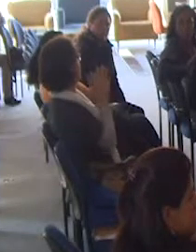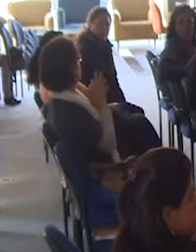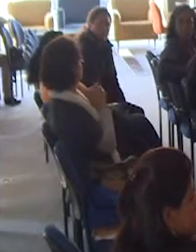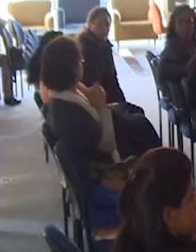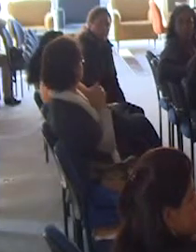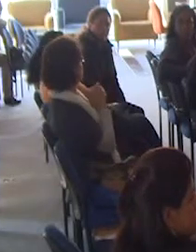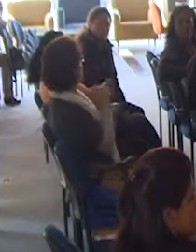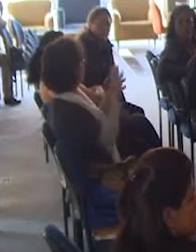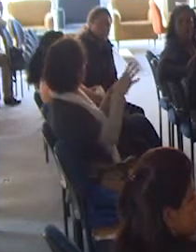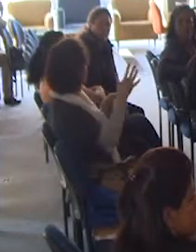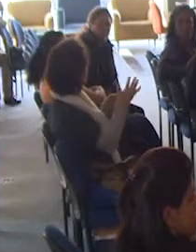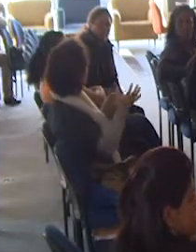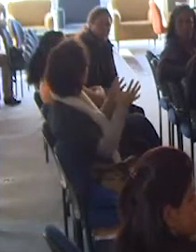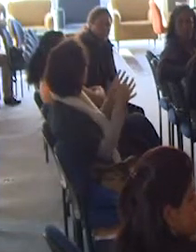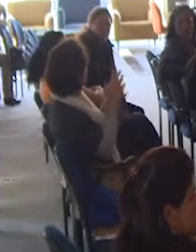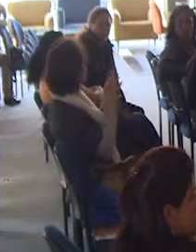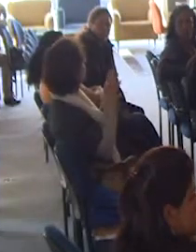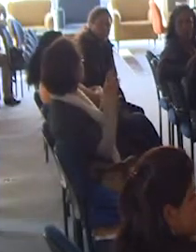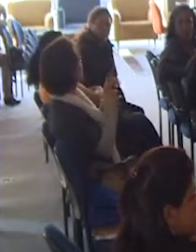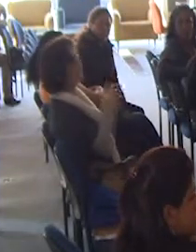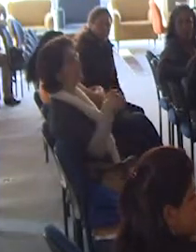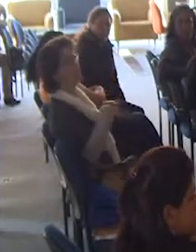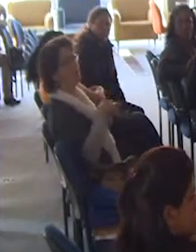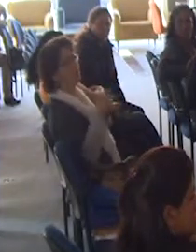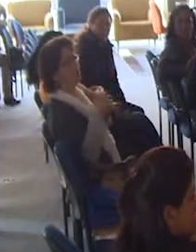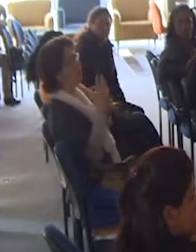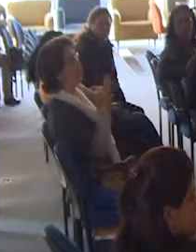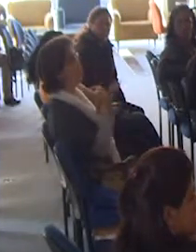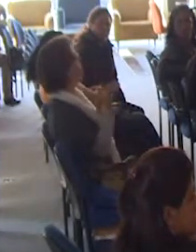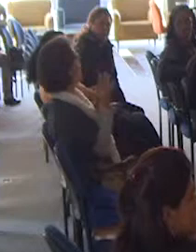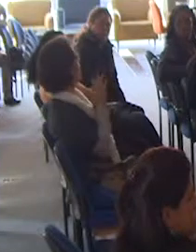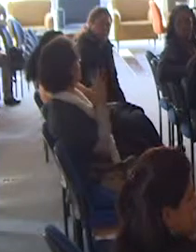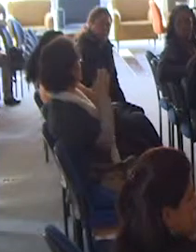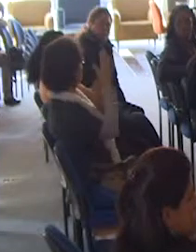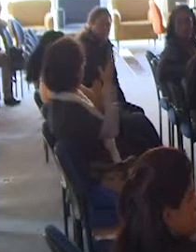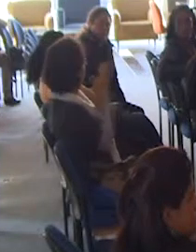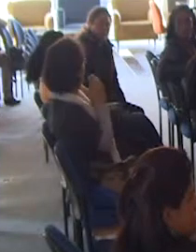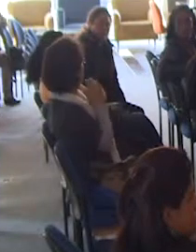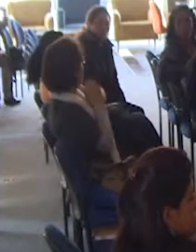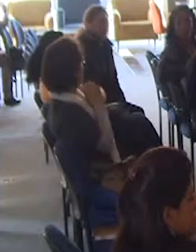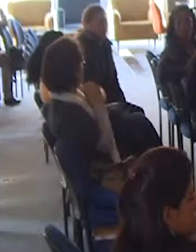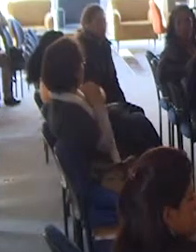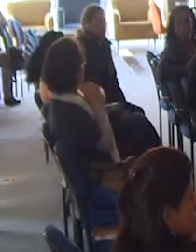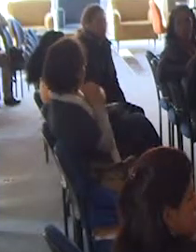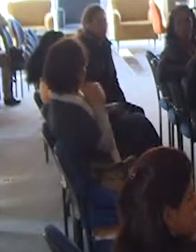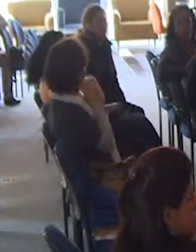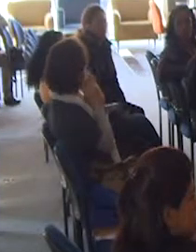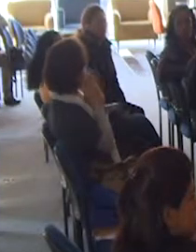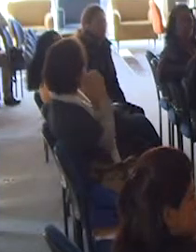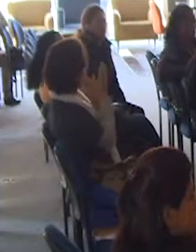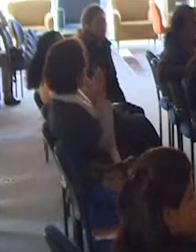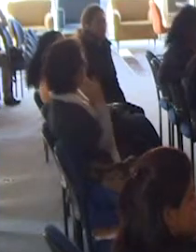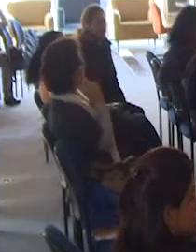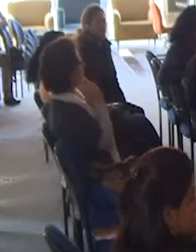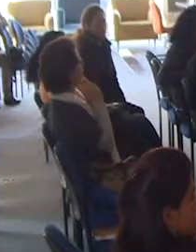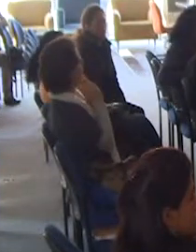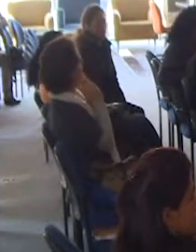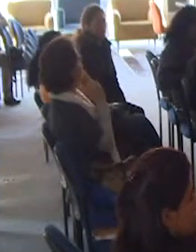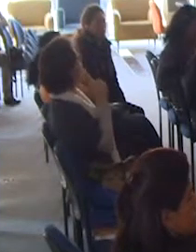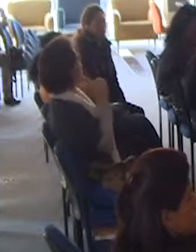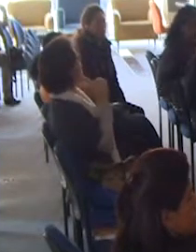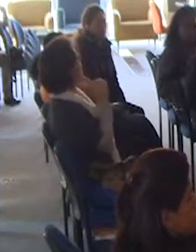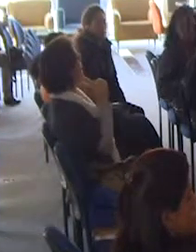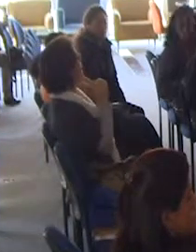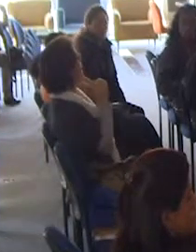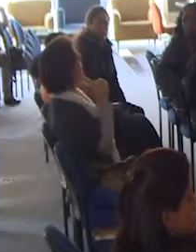cupos, esperemos a hacer otro curso. Eso nos tomó un año de esa sensibilización, como igual mencionaba la doctora que